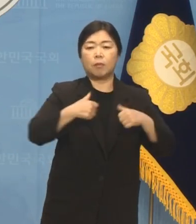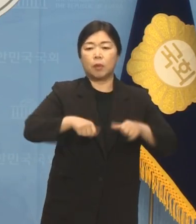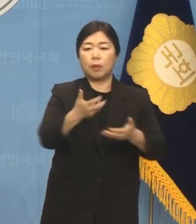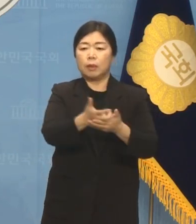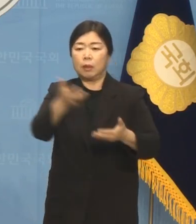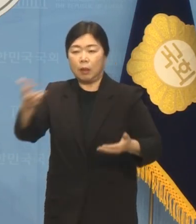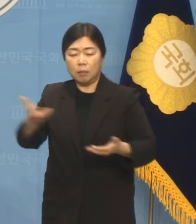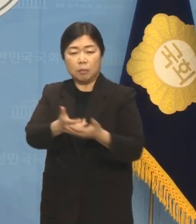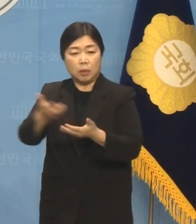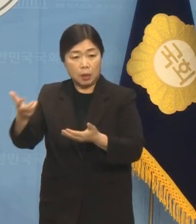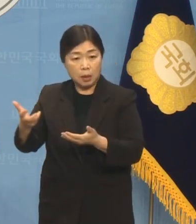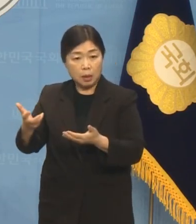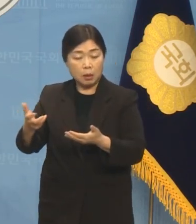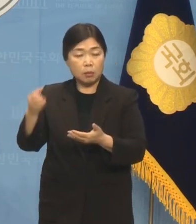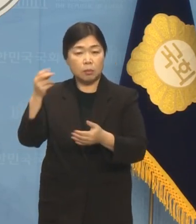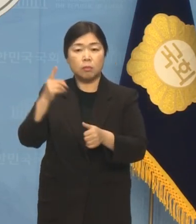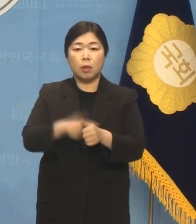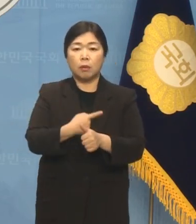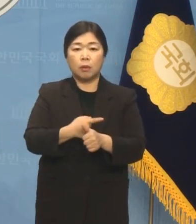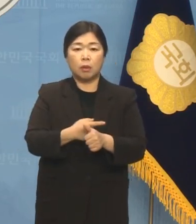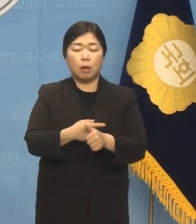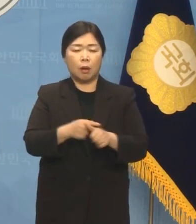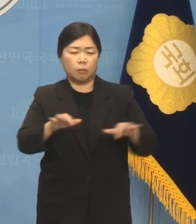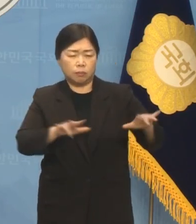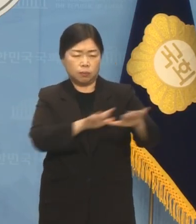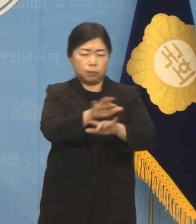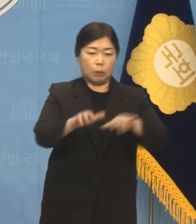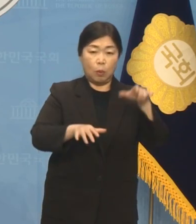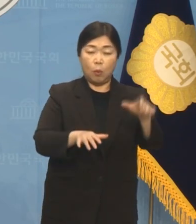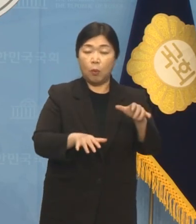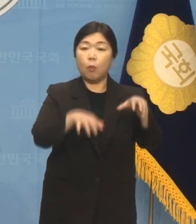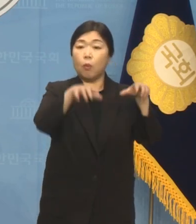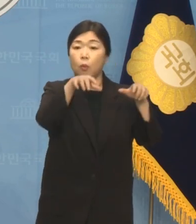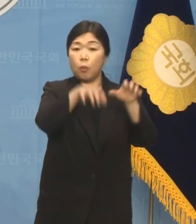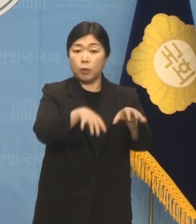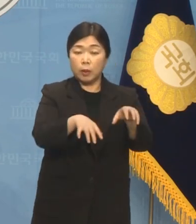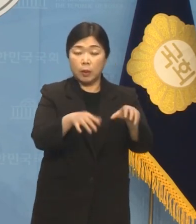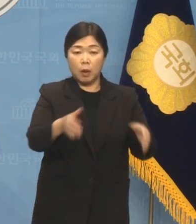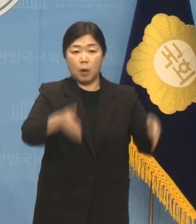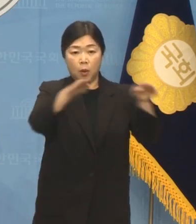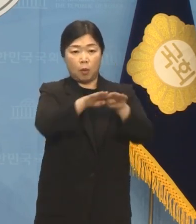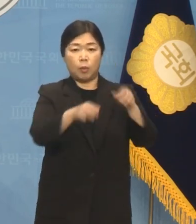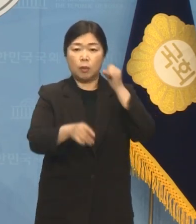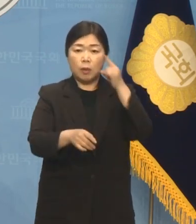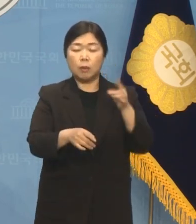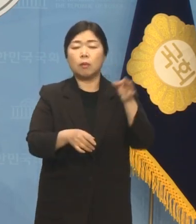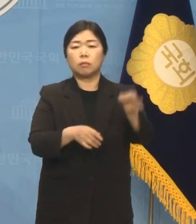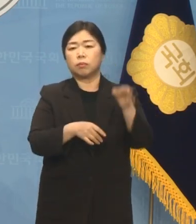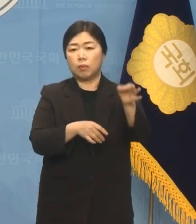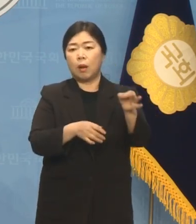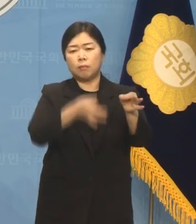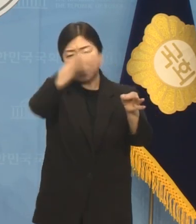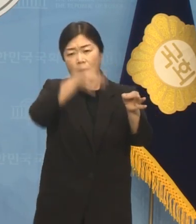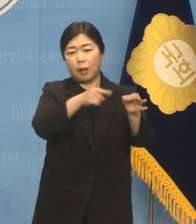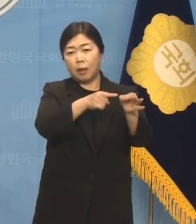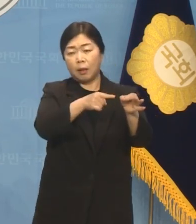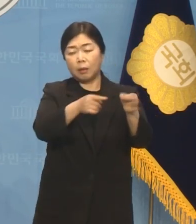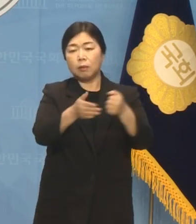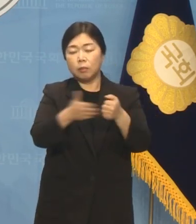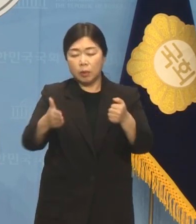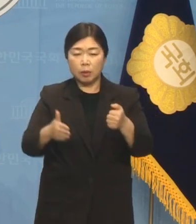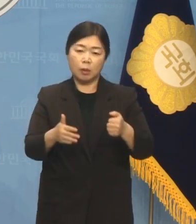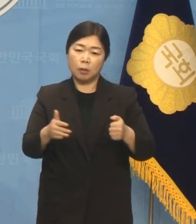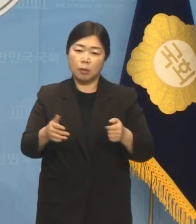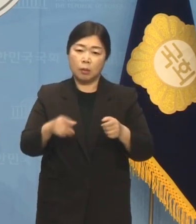공실도 높은 임대료 때문이라고 밝혔습니다. 관광특구가 상권 임대료를 끌어올린다는